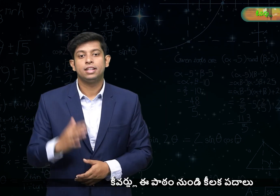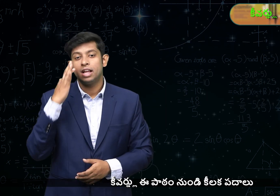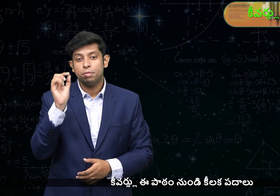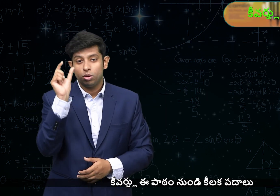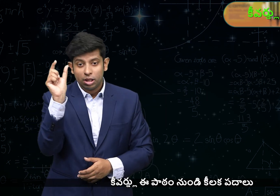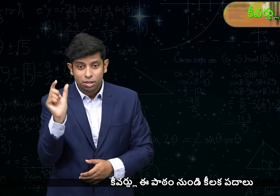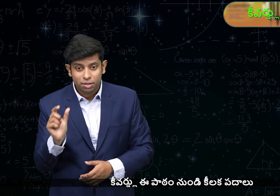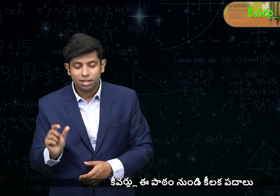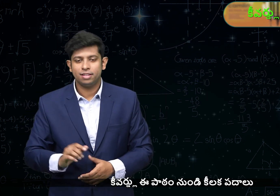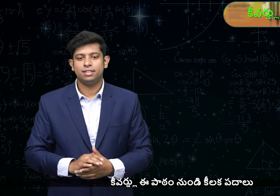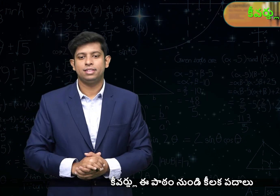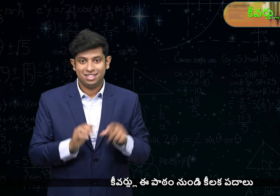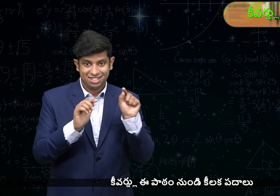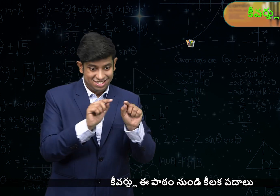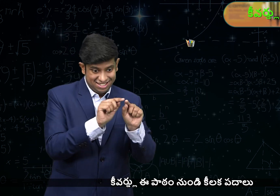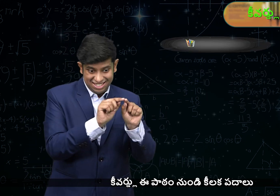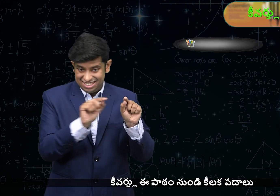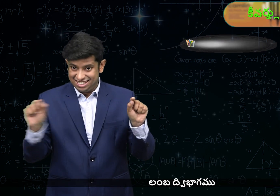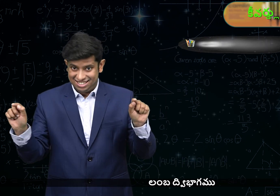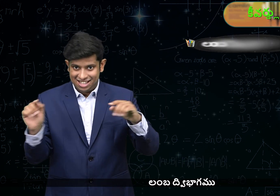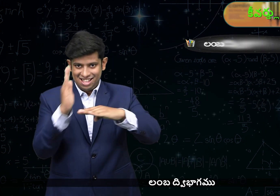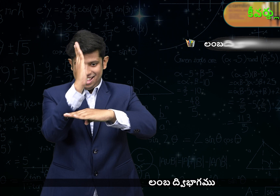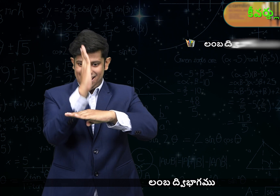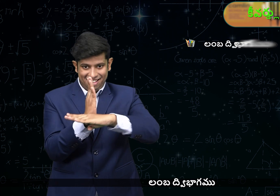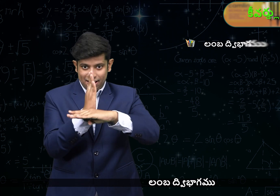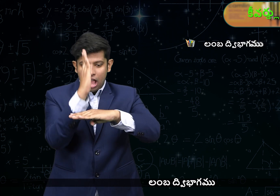కీవర్డ్లు. ఈ పాఠం నుండి కీలక పదాలు: లంబ ద్విభాగము,